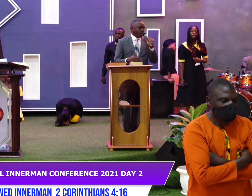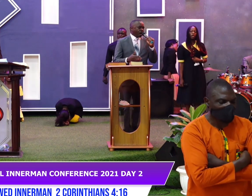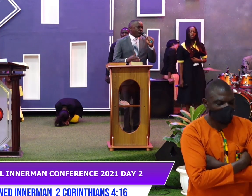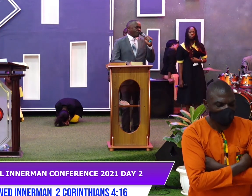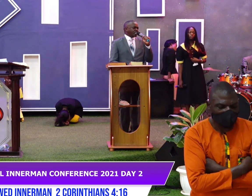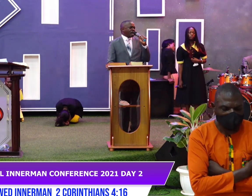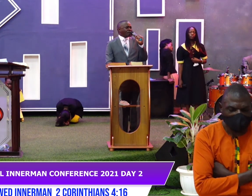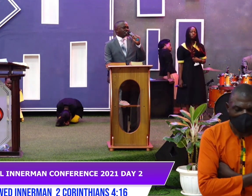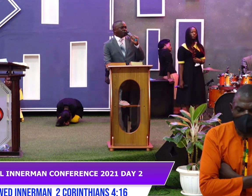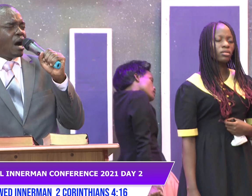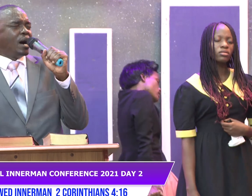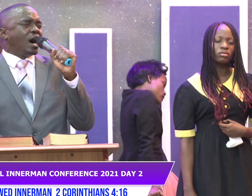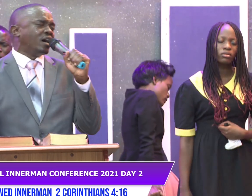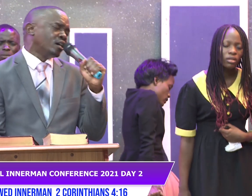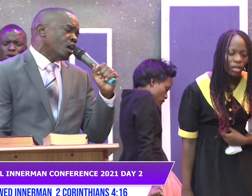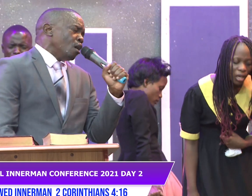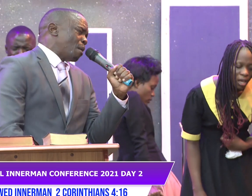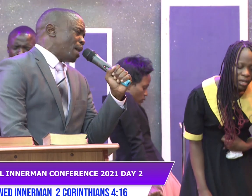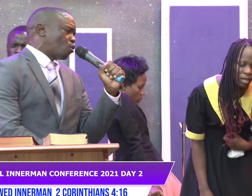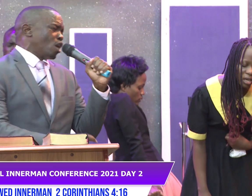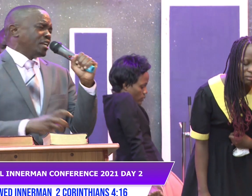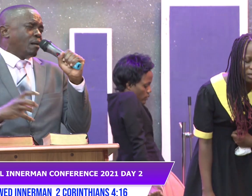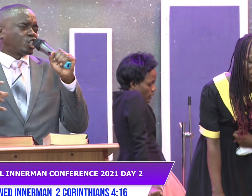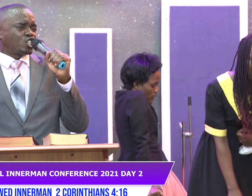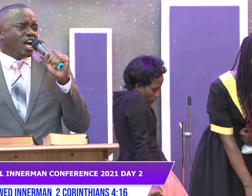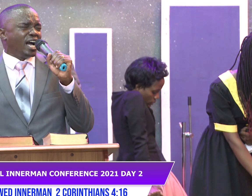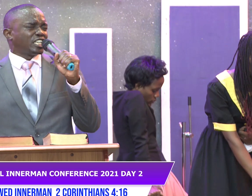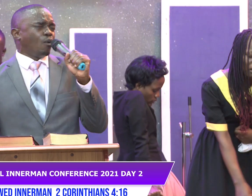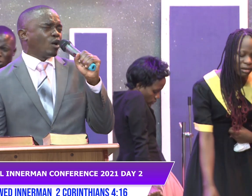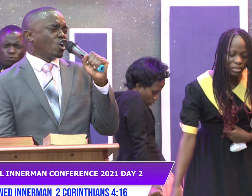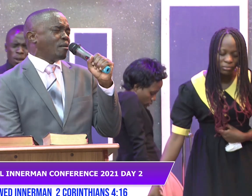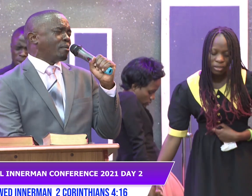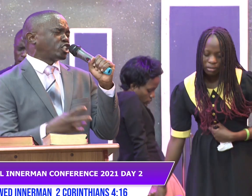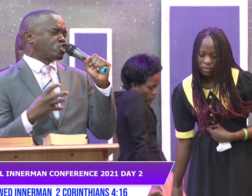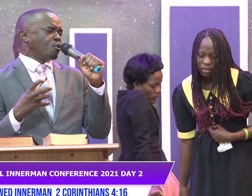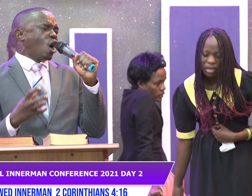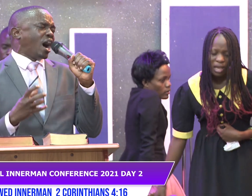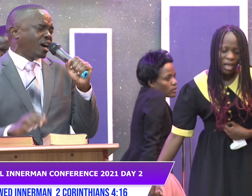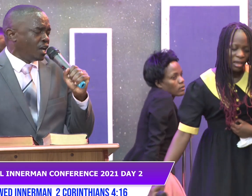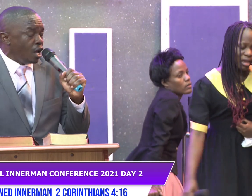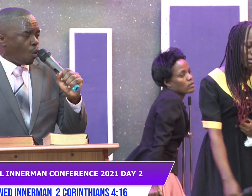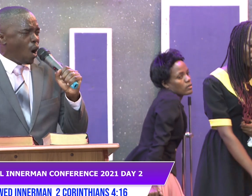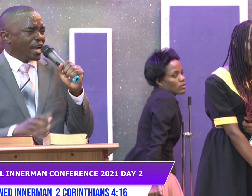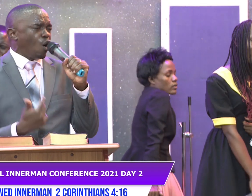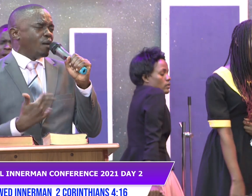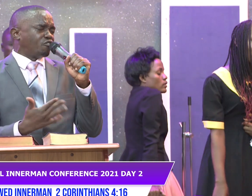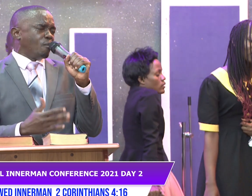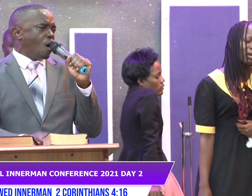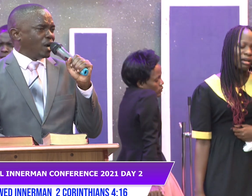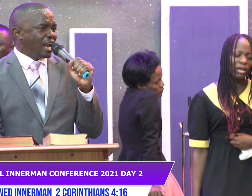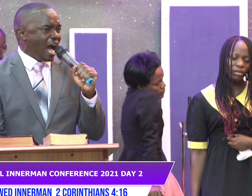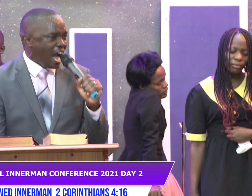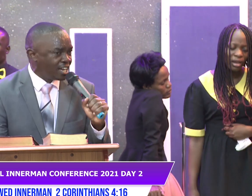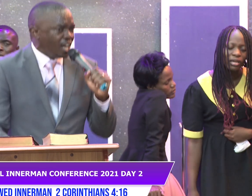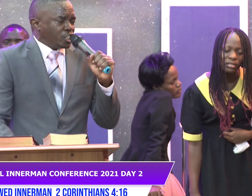bwe wabanga bapetera abatya mukama bwe bakuŋŋaanira mu kisenge ekyawaggulu ne babatizibwa waliwo